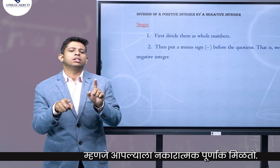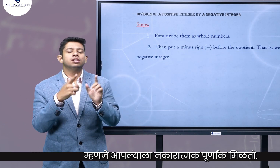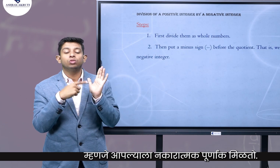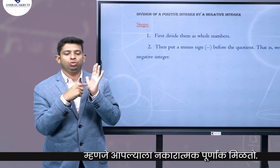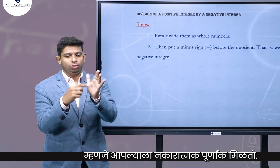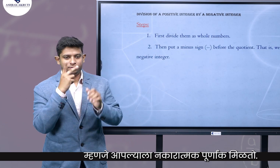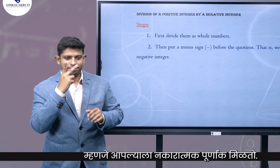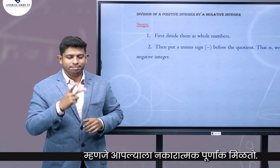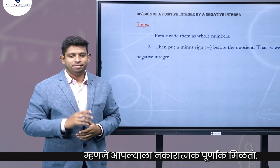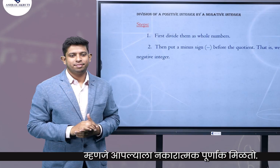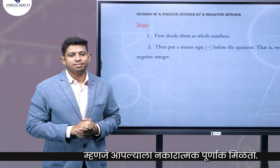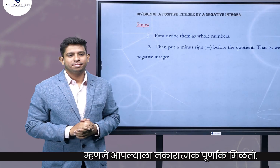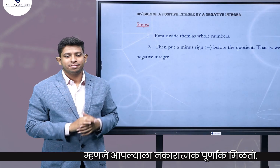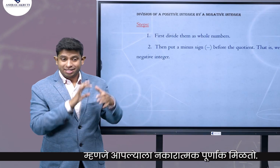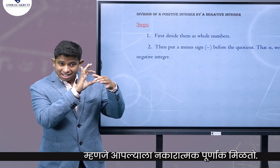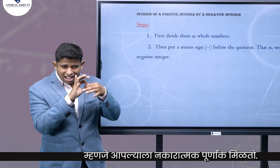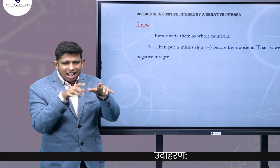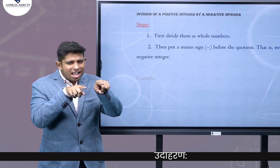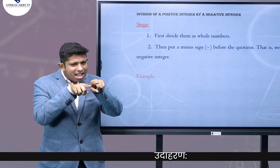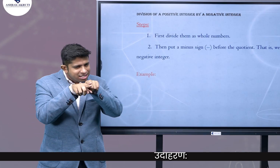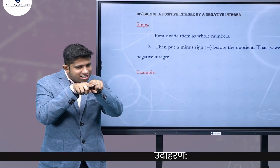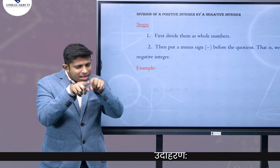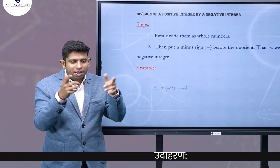आपल्याला नकारात्मक पूर्णांक मिळतो. उदाहरणार्थ